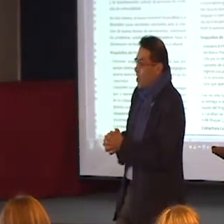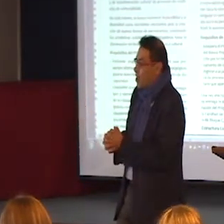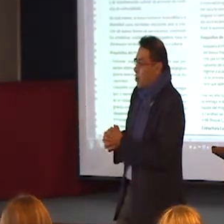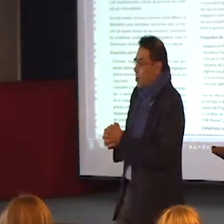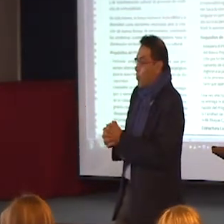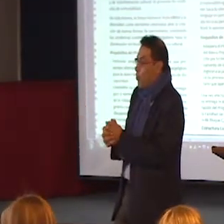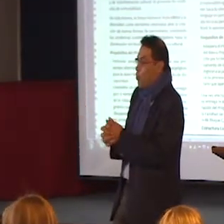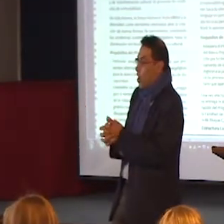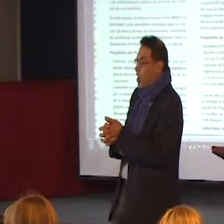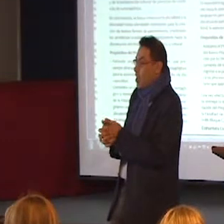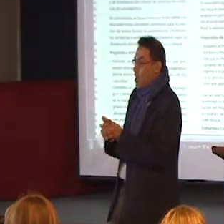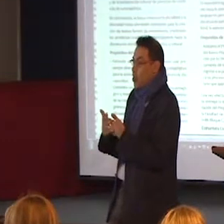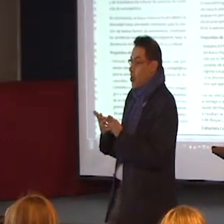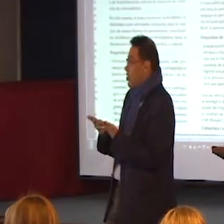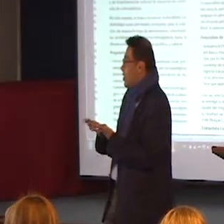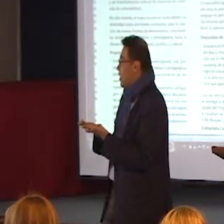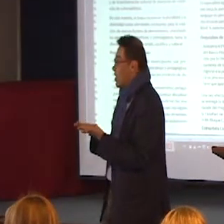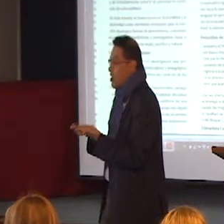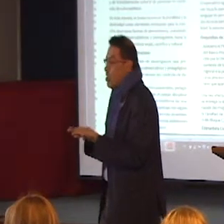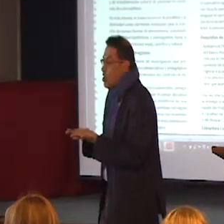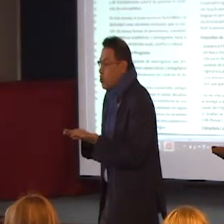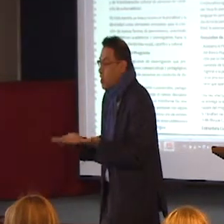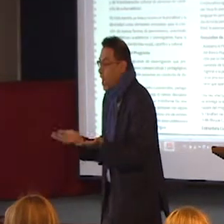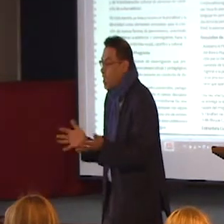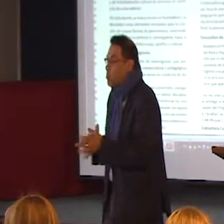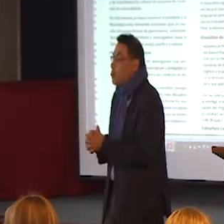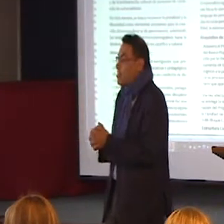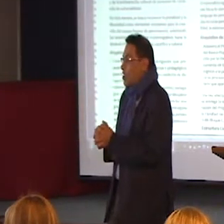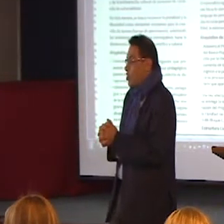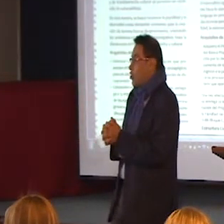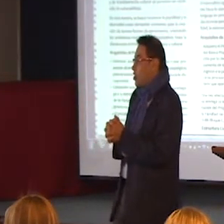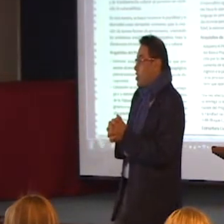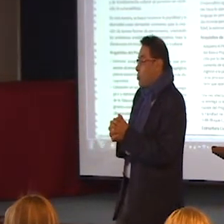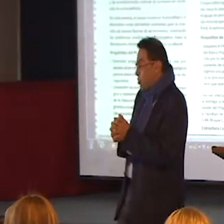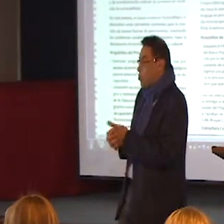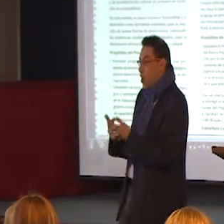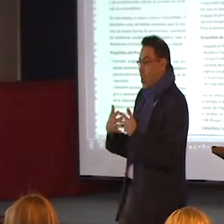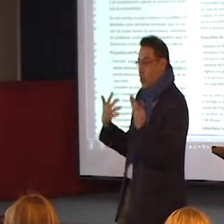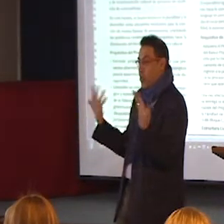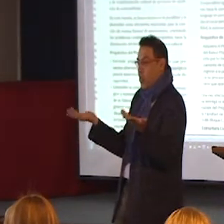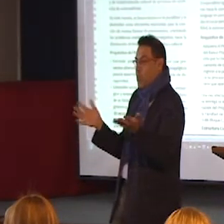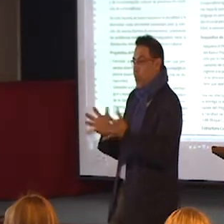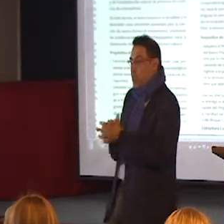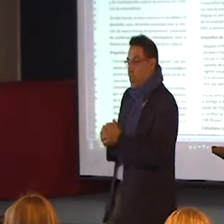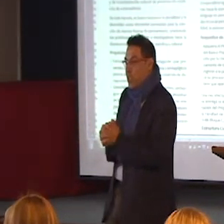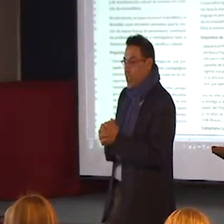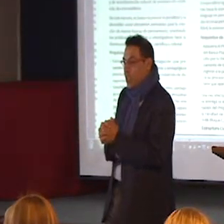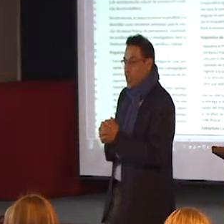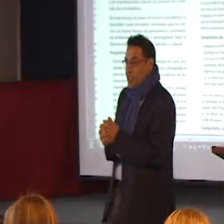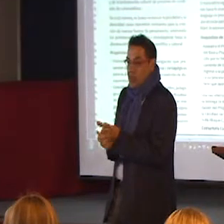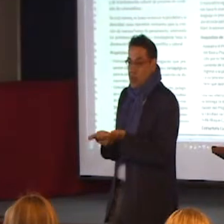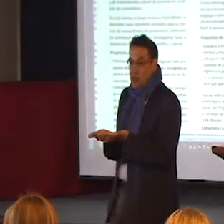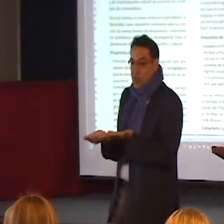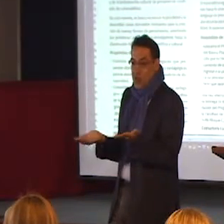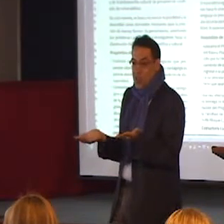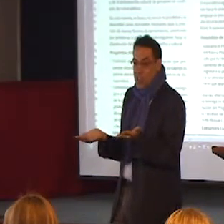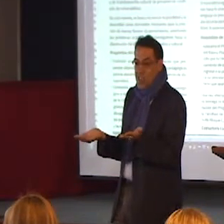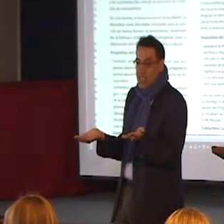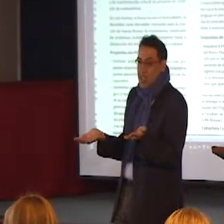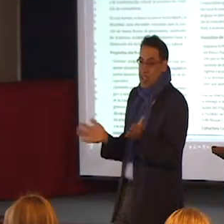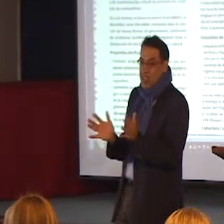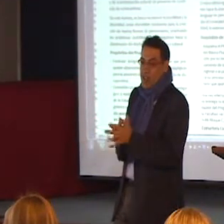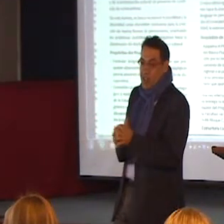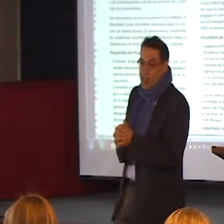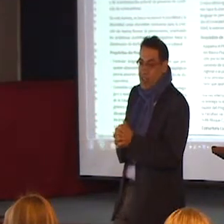nada de ahí para adelante puede funcionar. Entonces es una invitación, pues, para que nos acompañen en